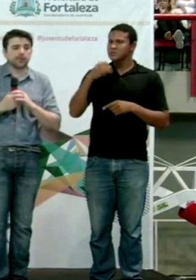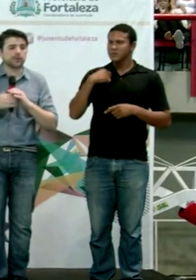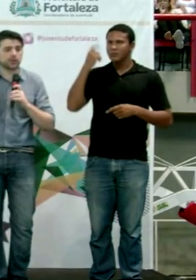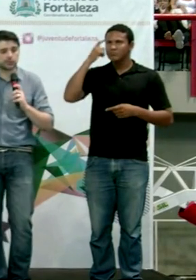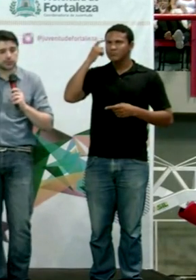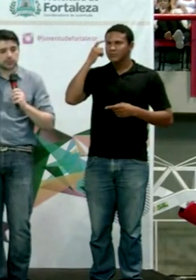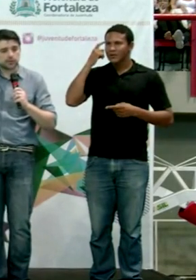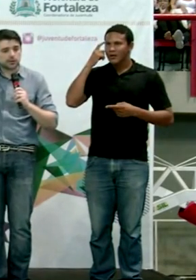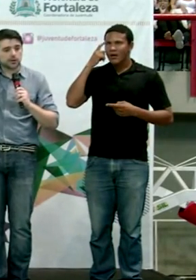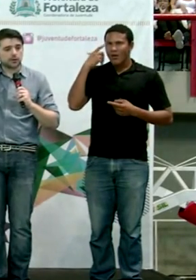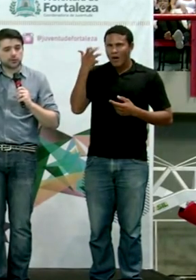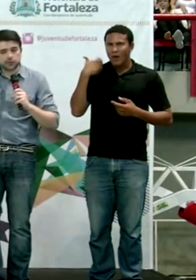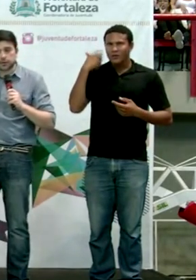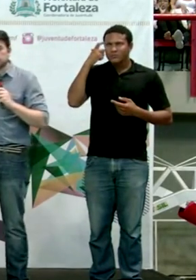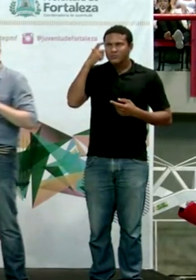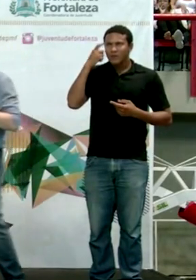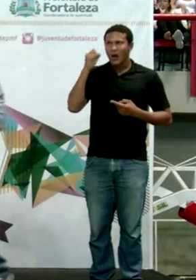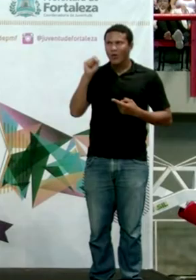alguém?